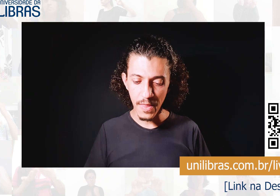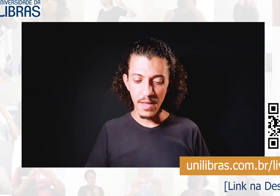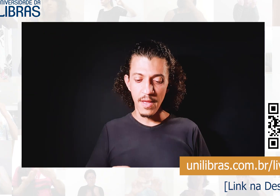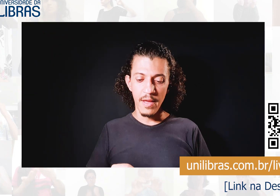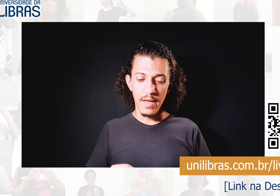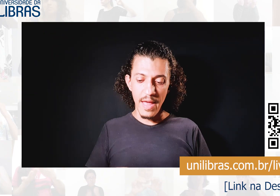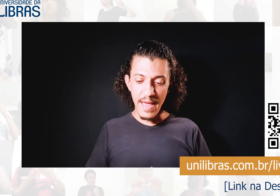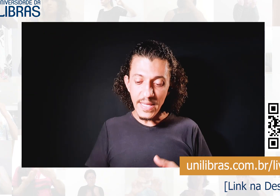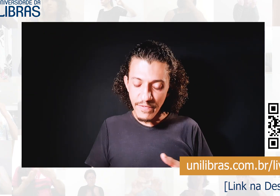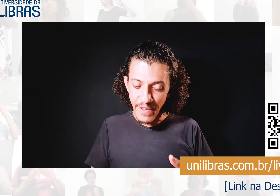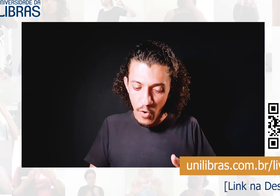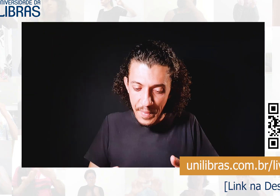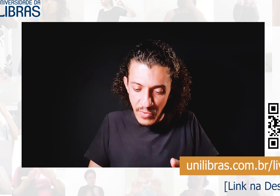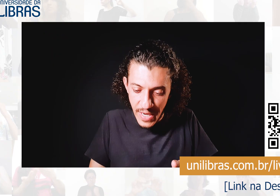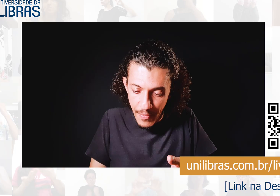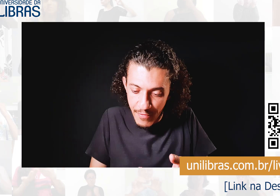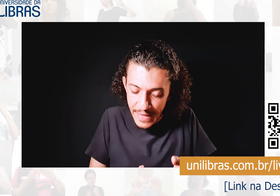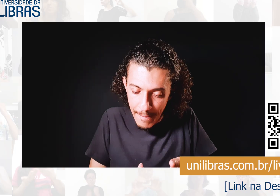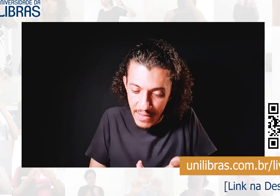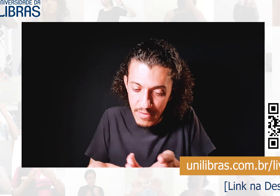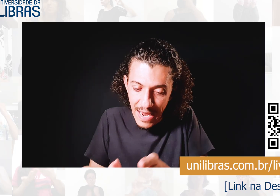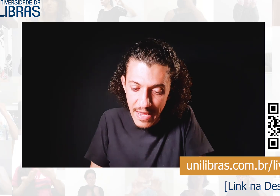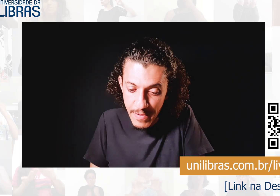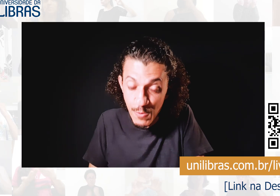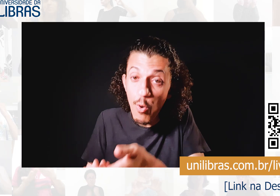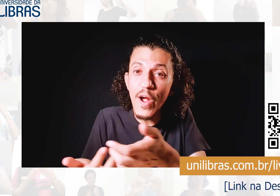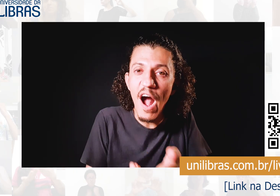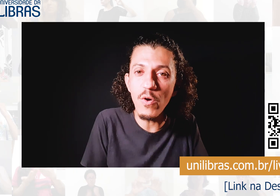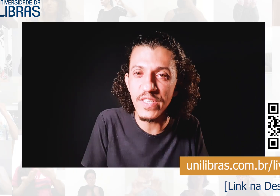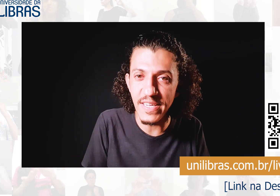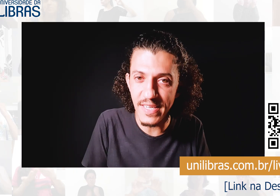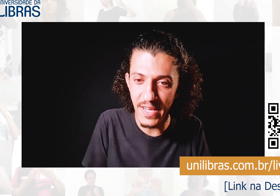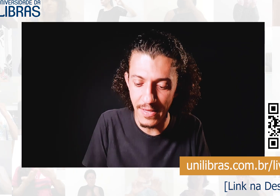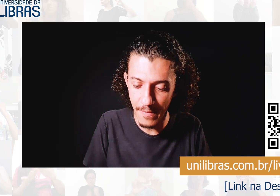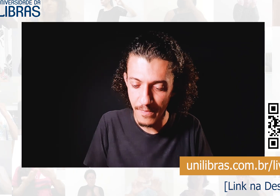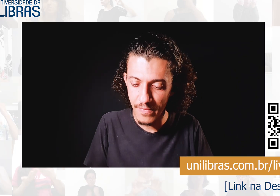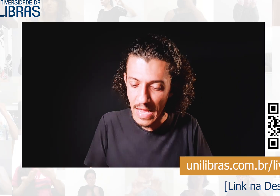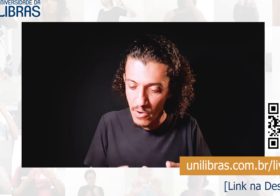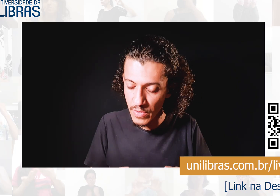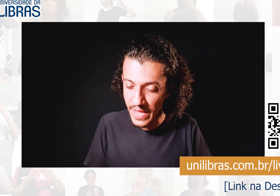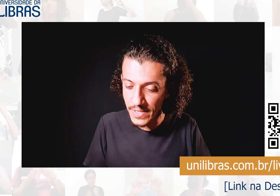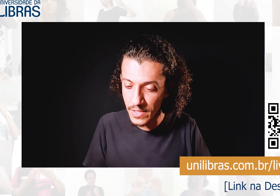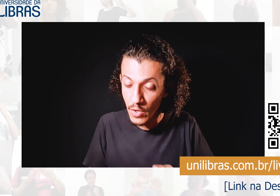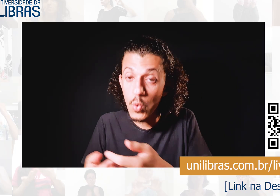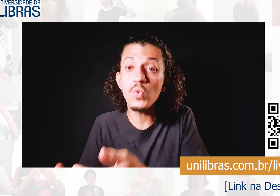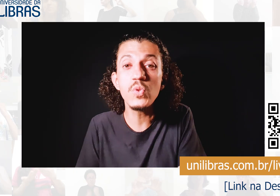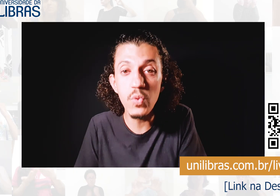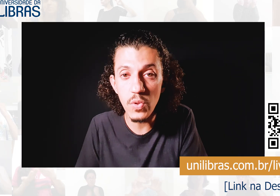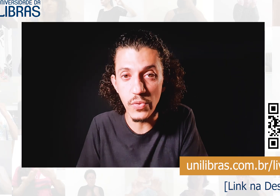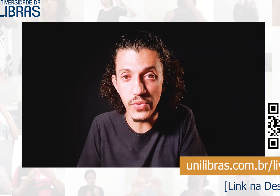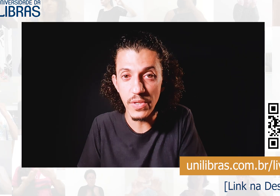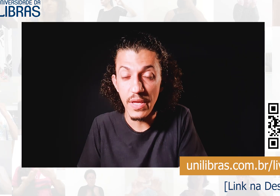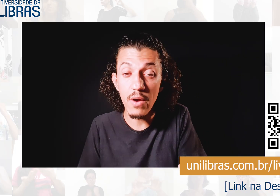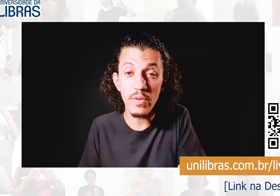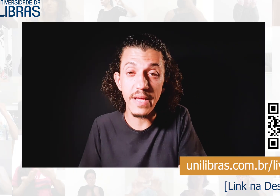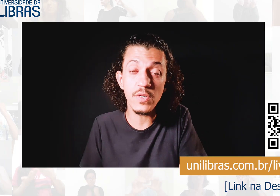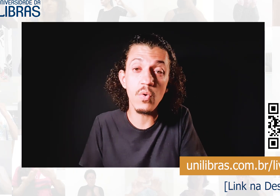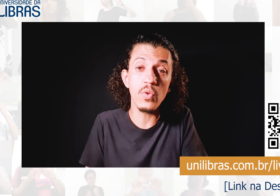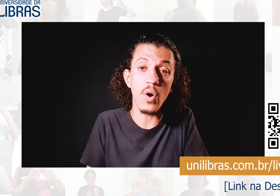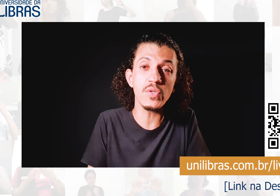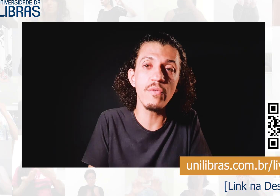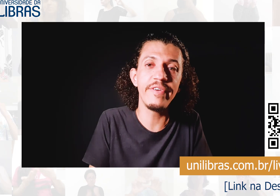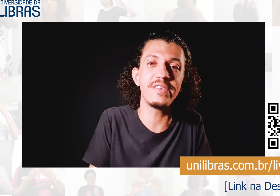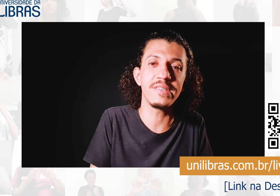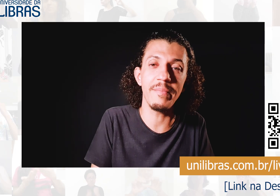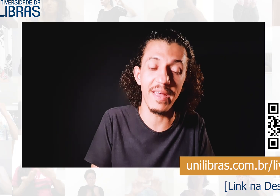Então, esse fenômeno de aprofundamento na Libras por causa da escrita acontece com surdos e acontece